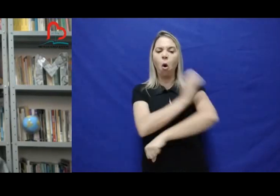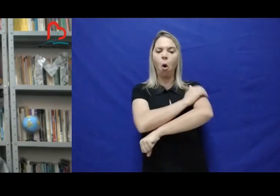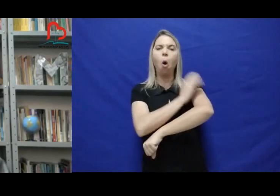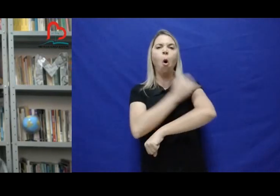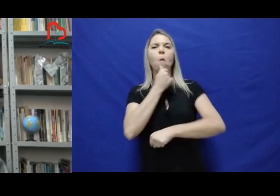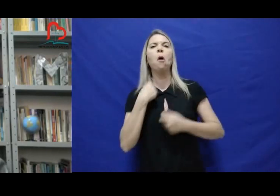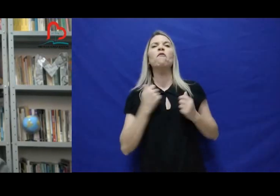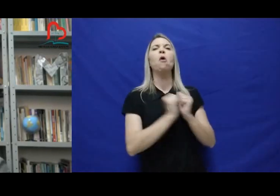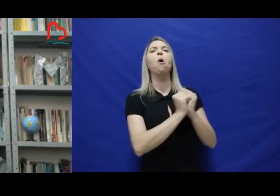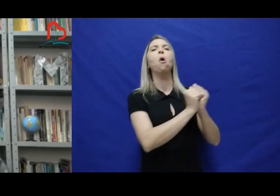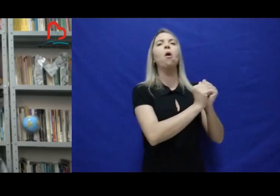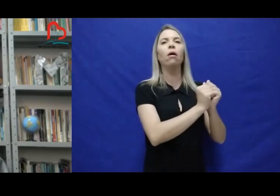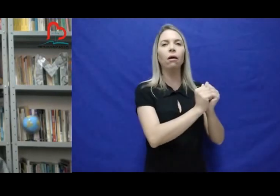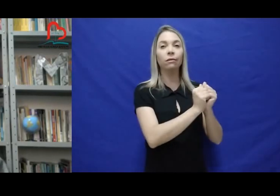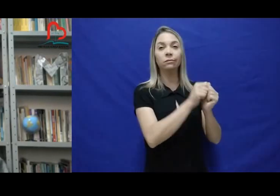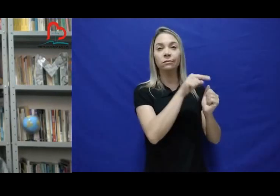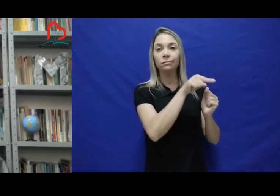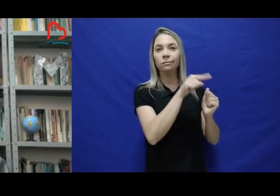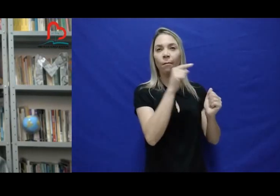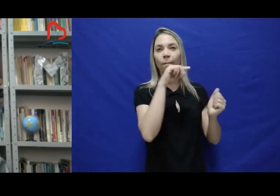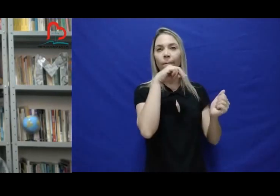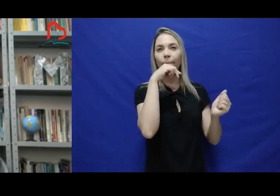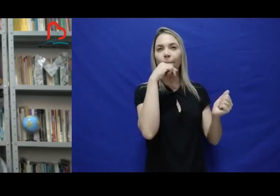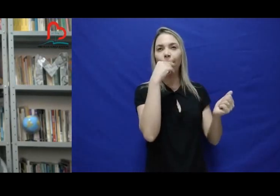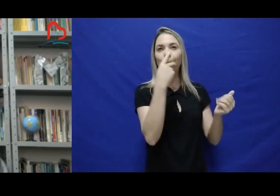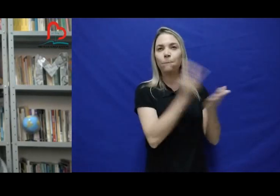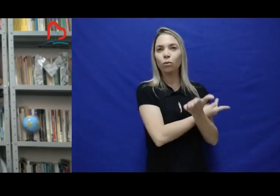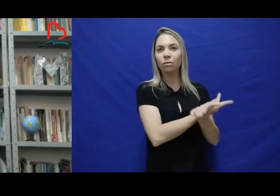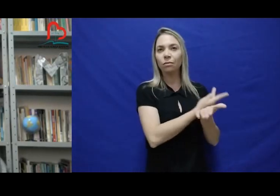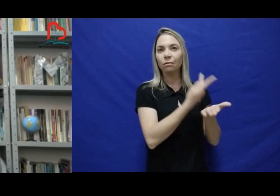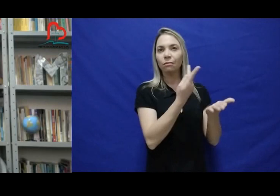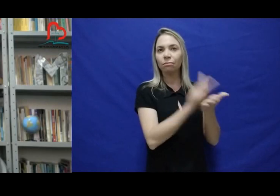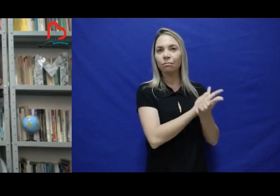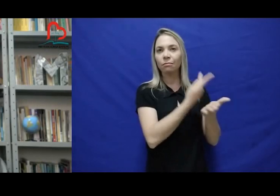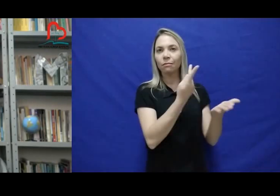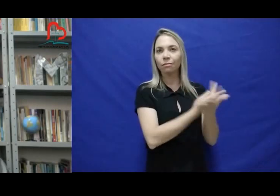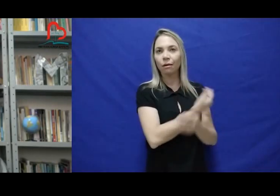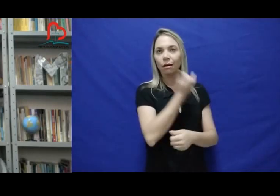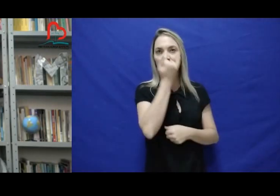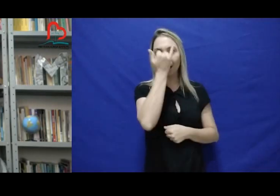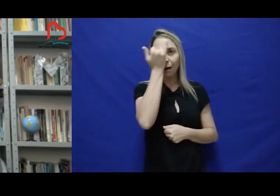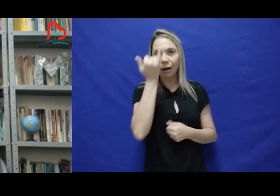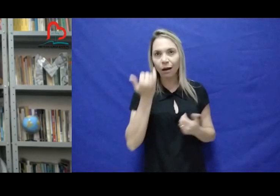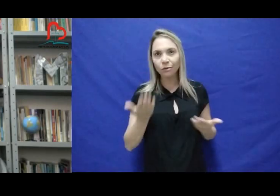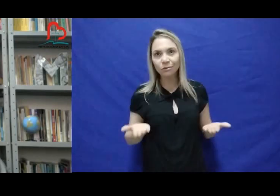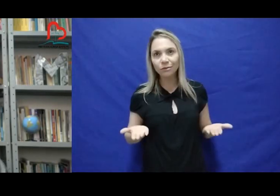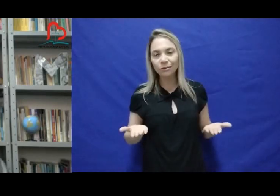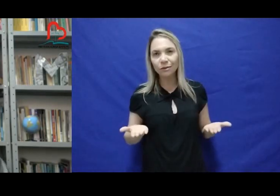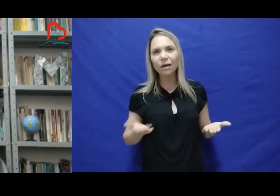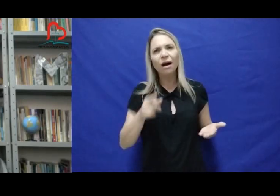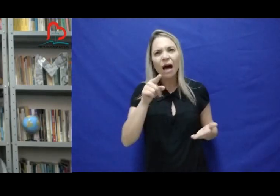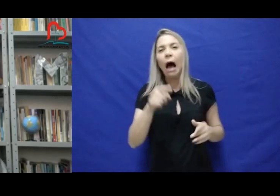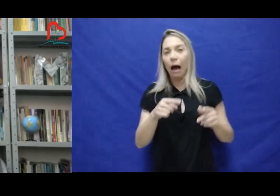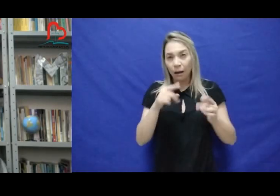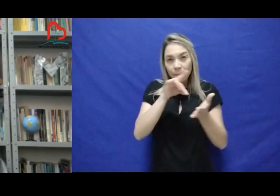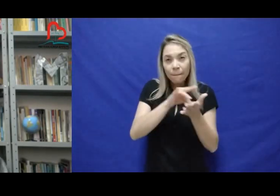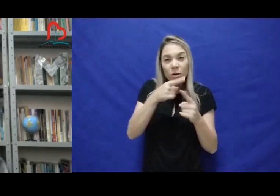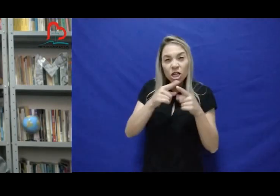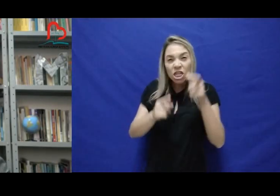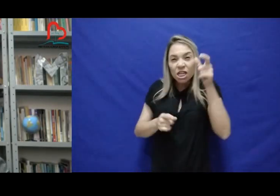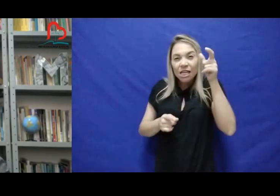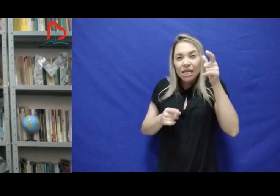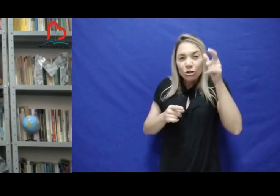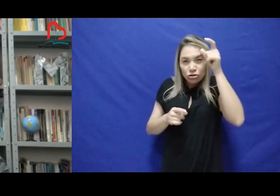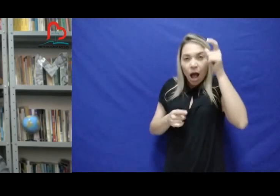tentação de provar que eu era homem mesmo. Todas as vezes que você for tentado a ser mais do que aquilo que você é.